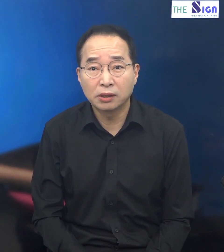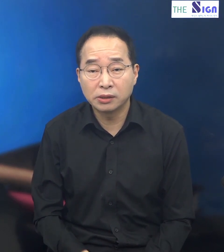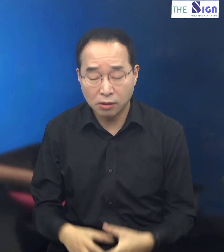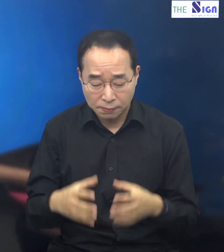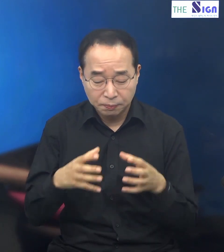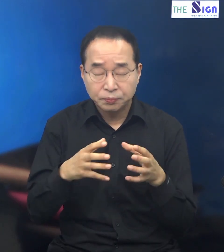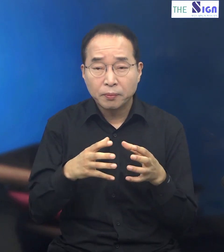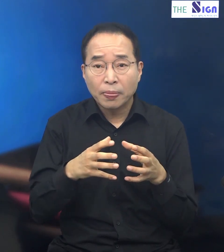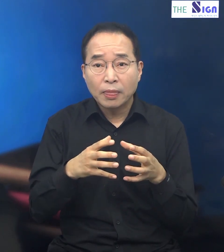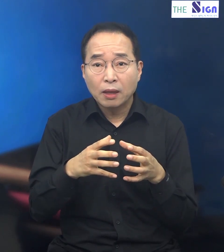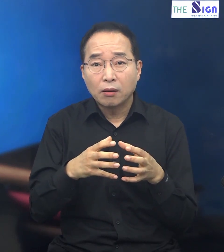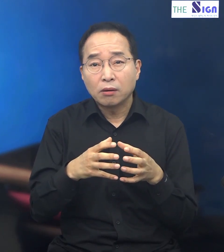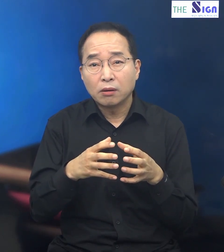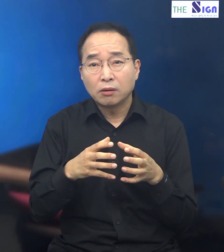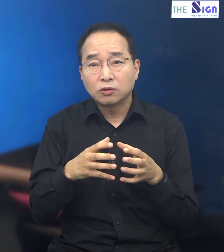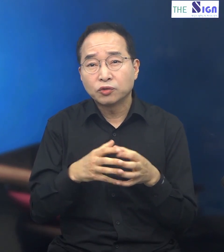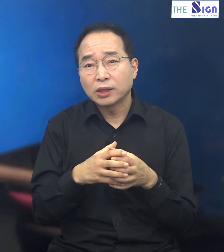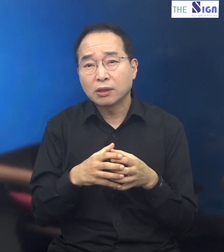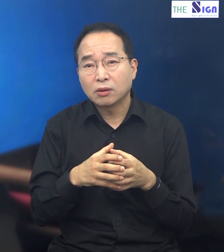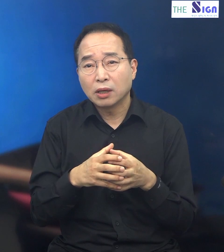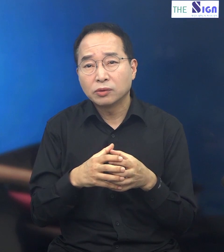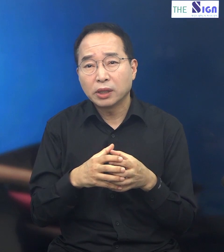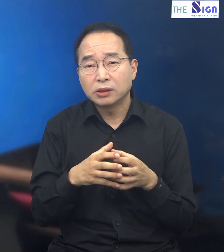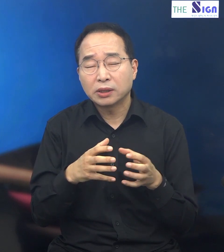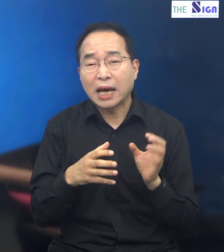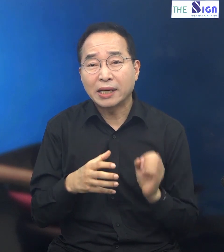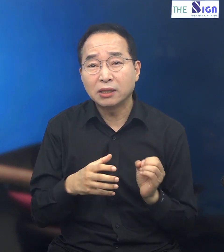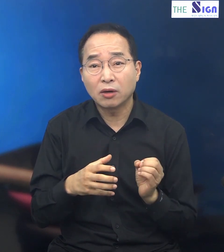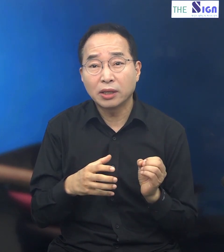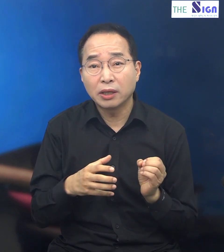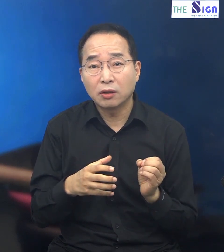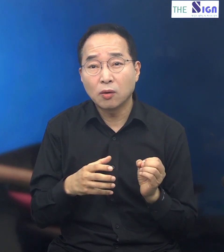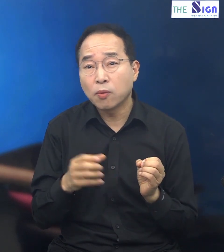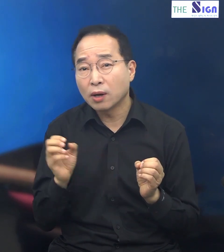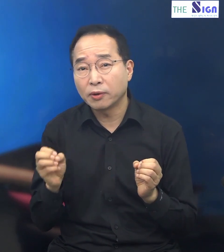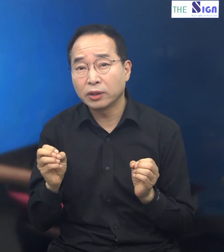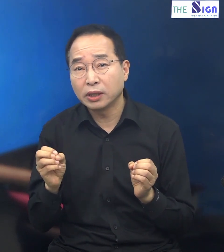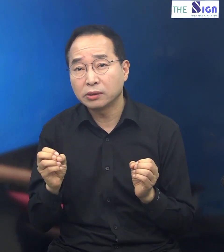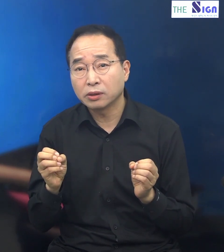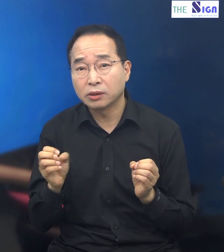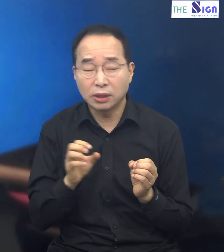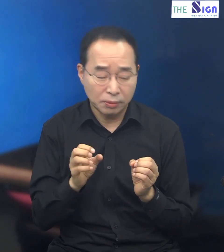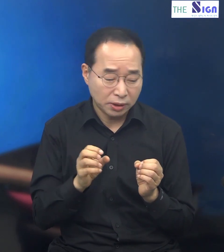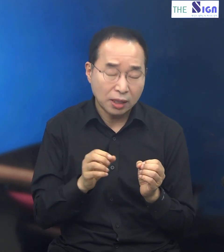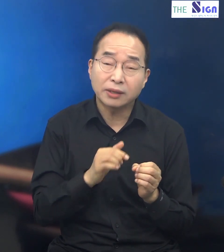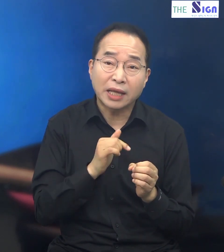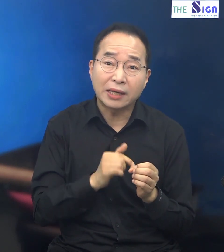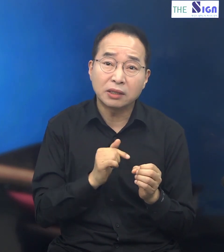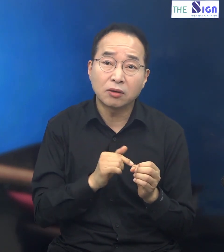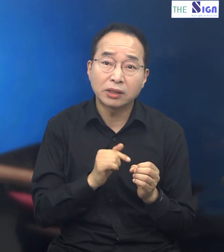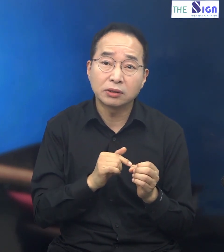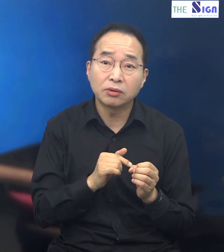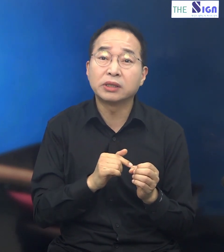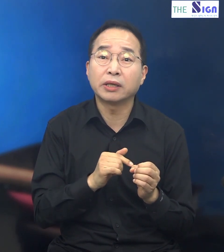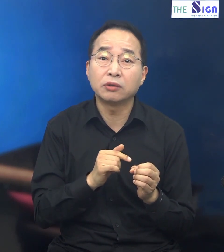그래서 수화 단어가 우리가 이제 단일어라는 게 있고 복합어라는 게 있어요. 그러다 보니까 단일어 같은 경우는